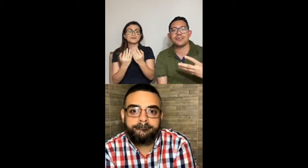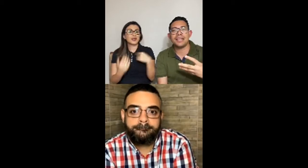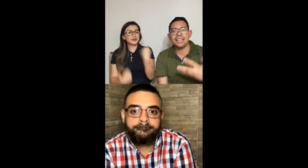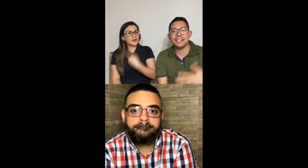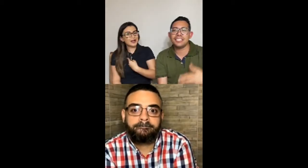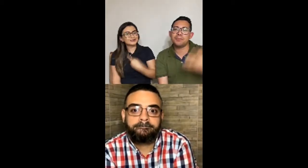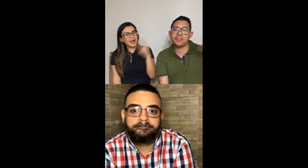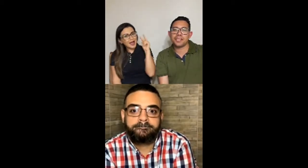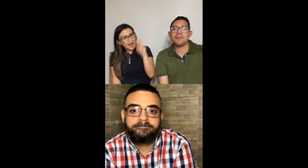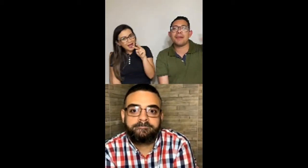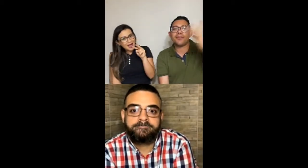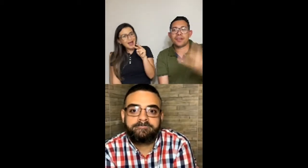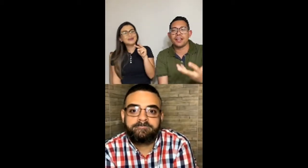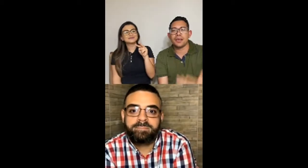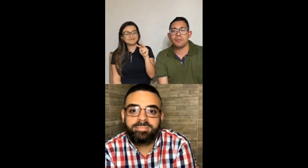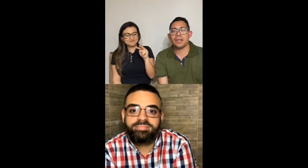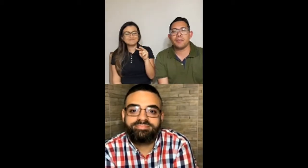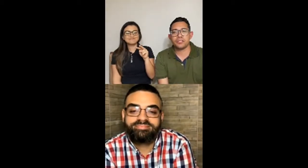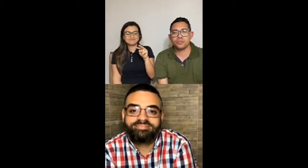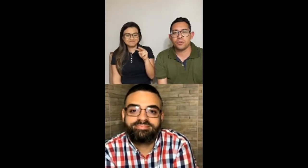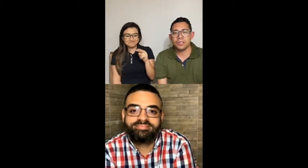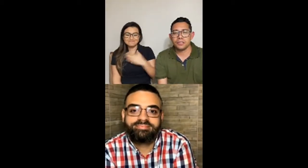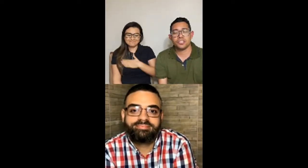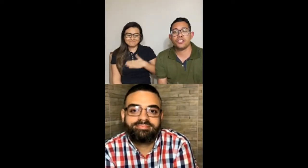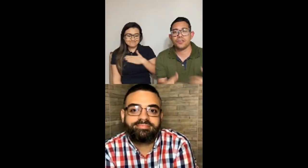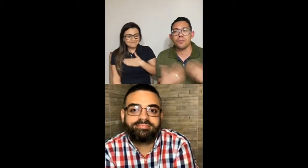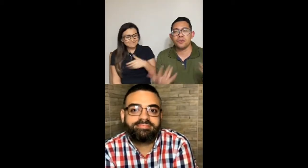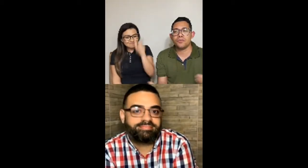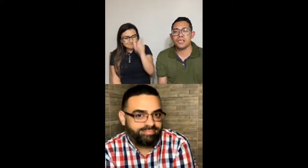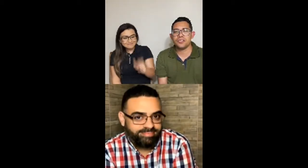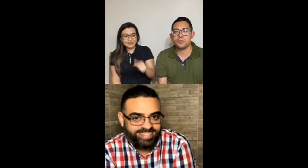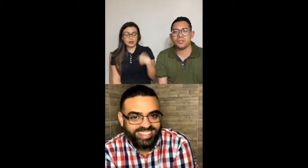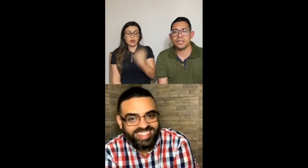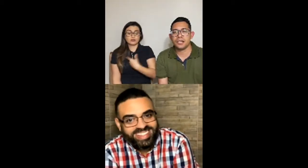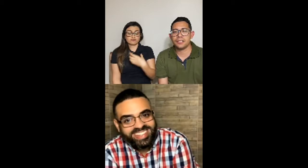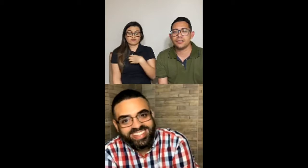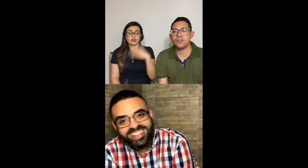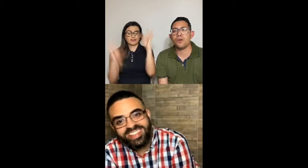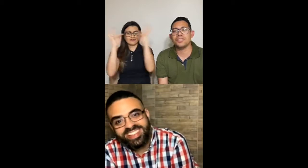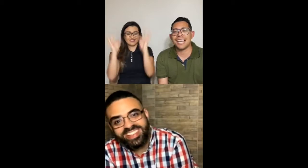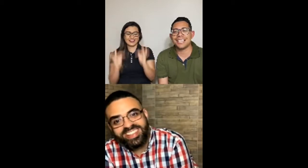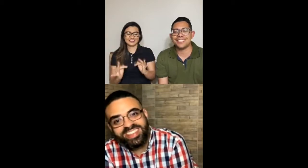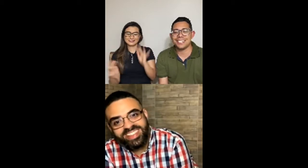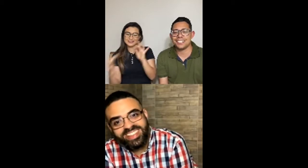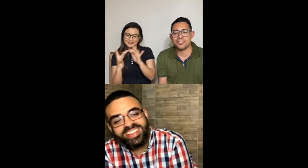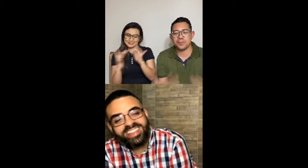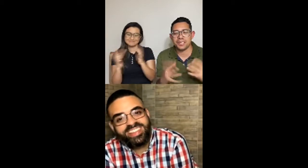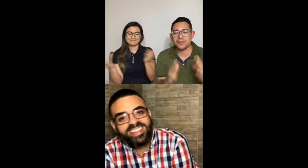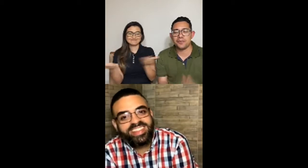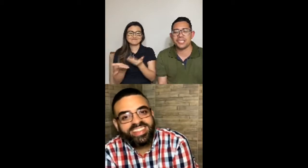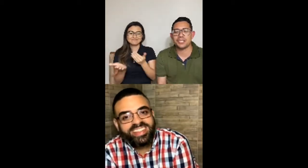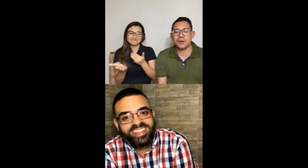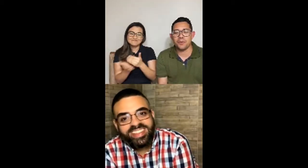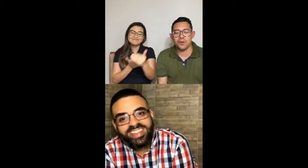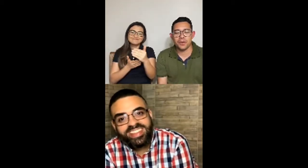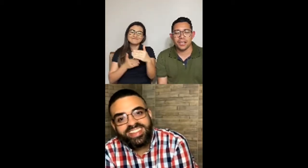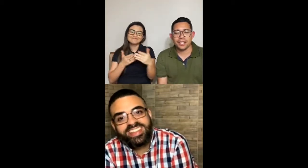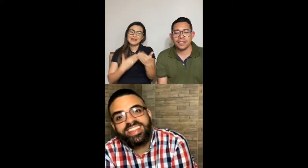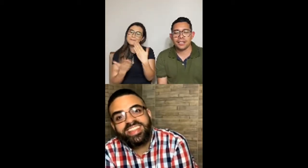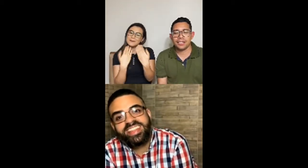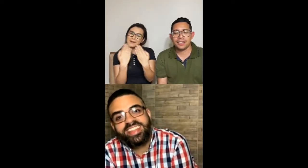apaixonado ainda, antes pelo trabalho, agora pela pessoa. A gente fica muito feliz de poder ter esse contato aí, a gente poder conversar um